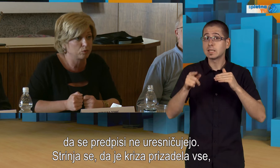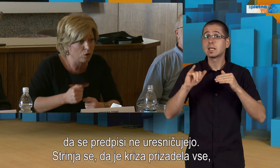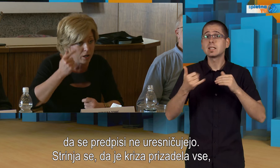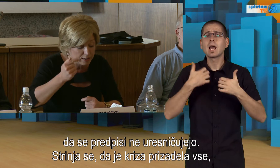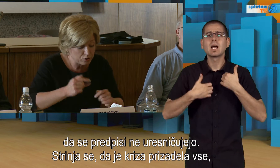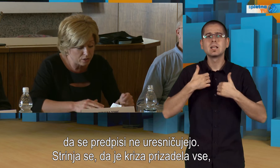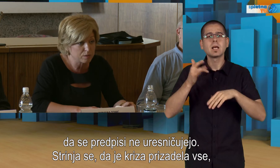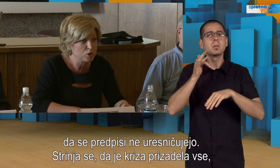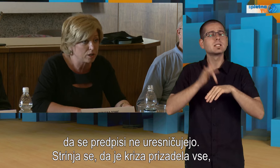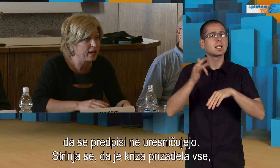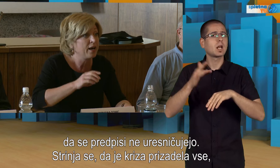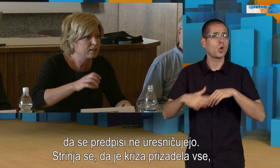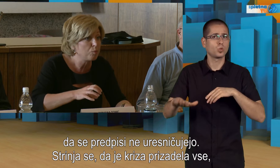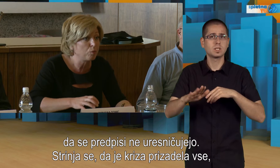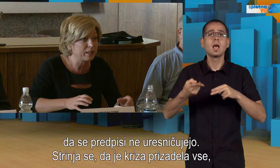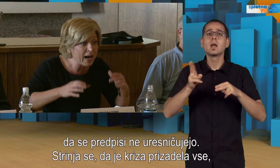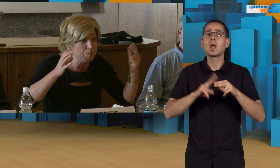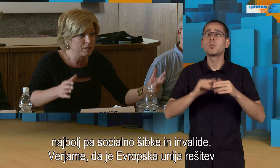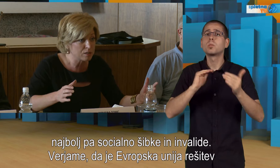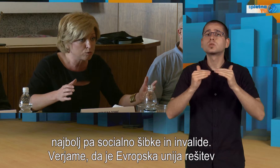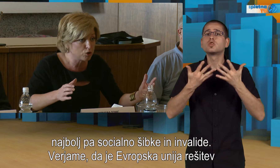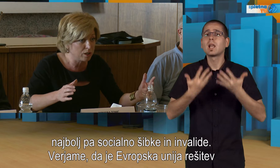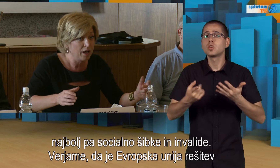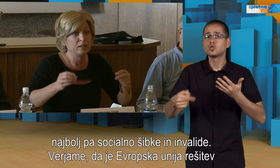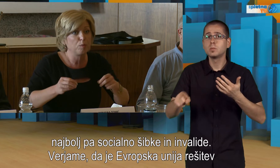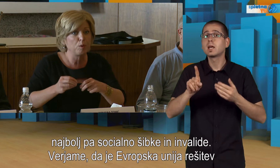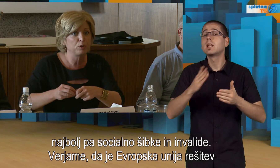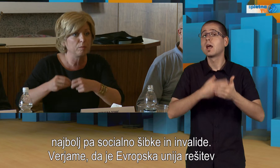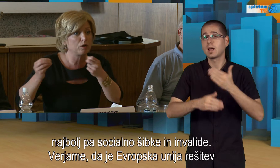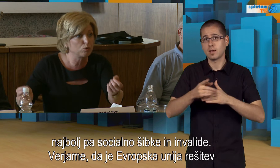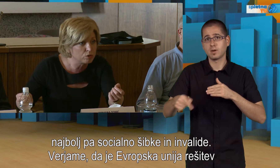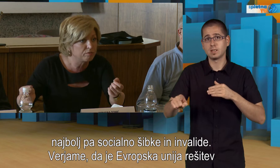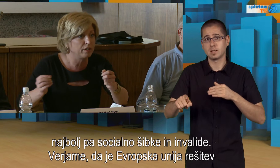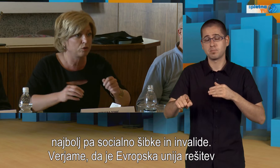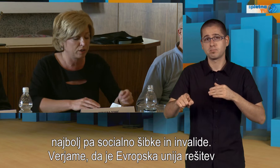Pritrjuje, da je kriza prizadela vse, najbolj pa socialno šibke in invalide.